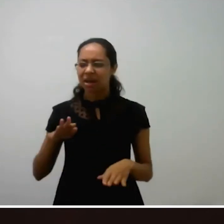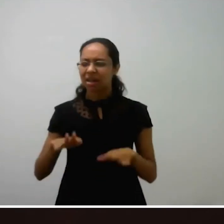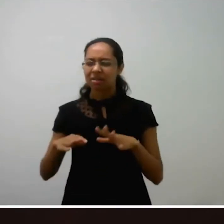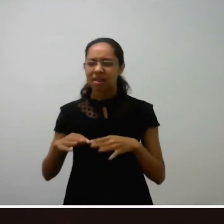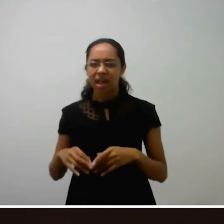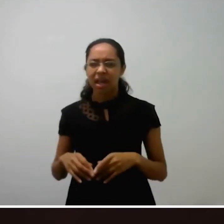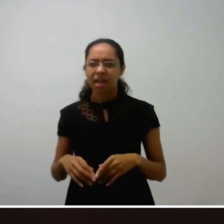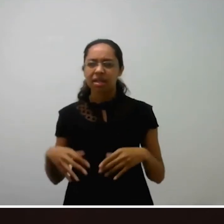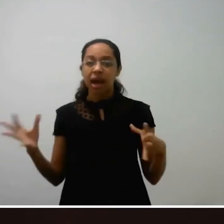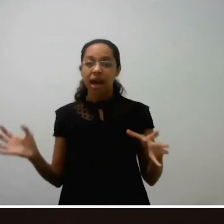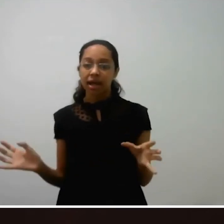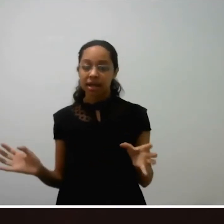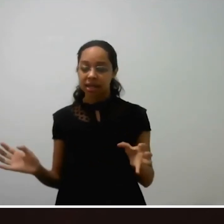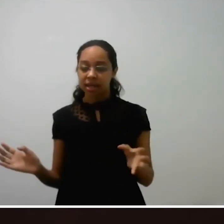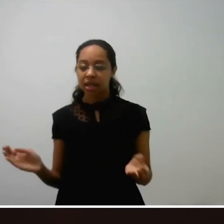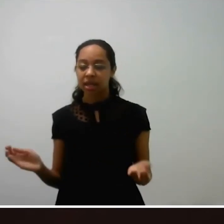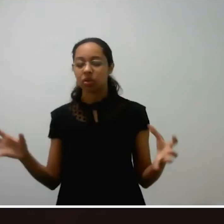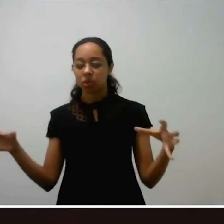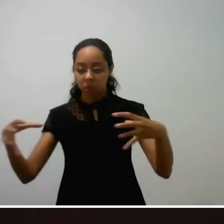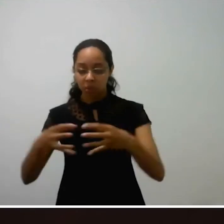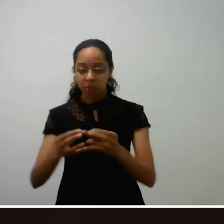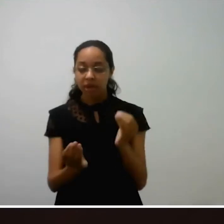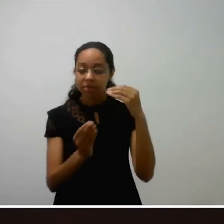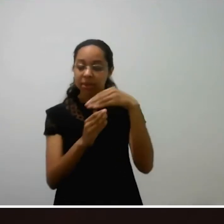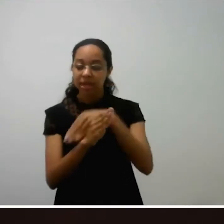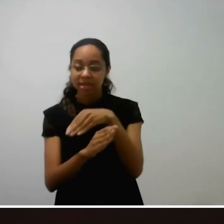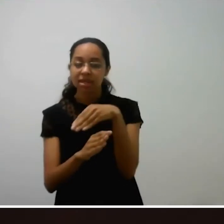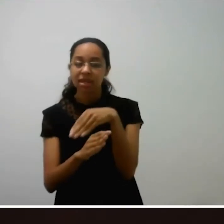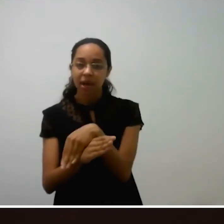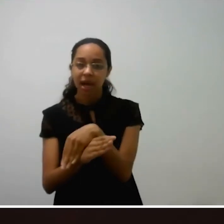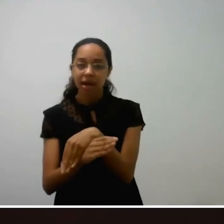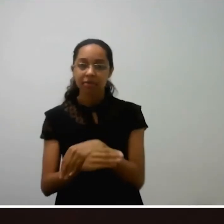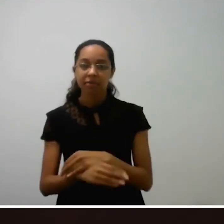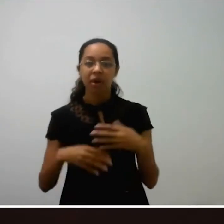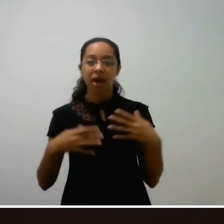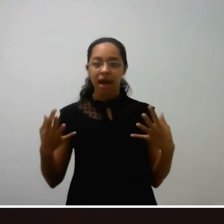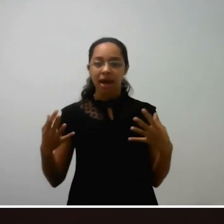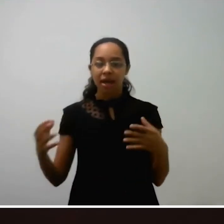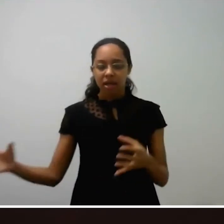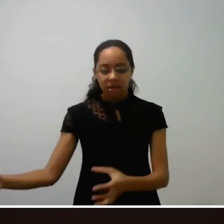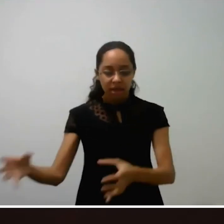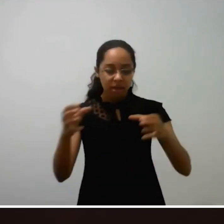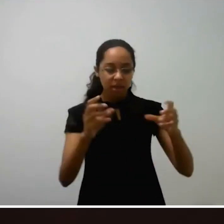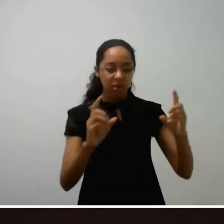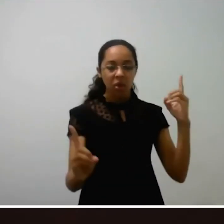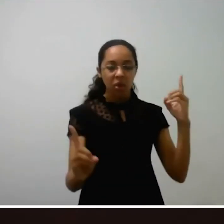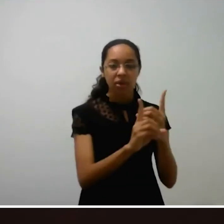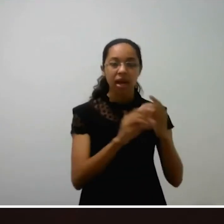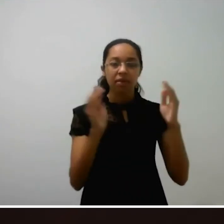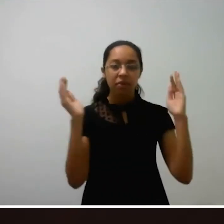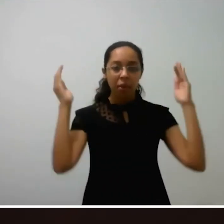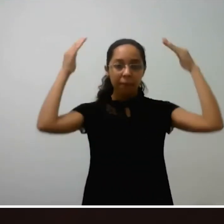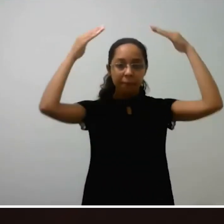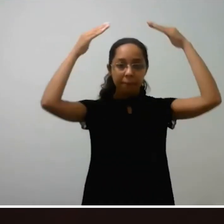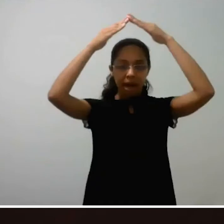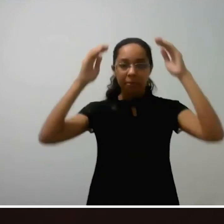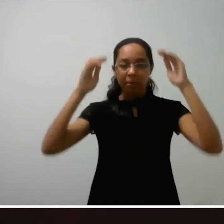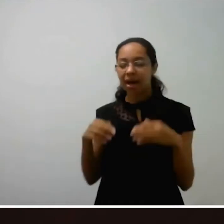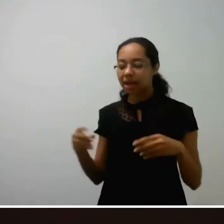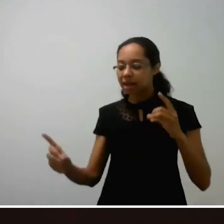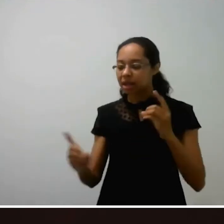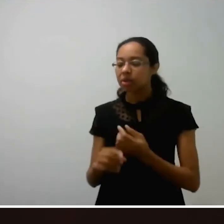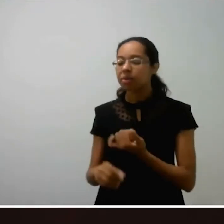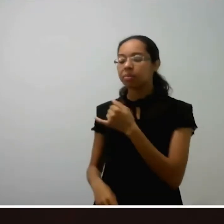parte desse exército santo, o Papa indulgia todos os seus crimes e todos os seus pecados.